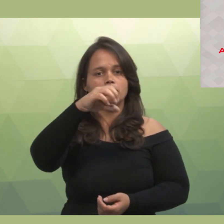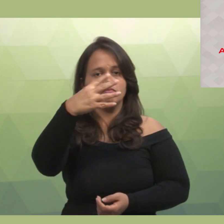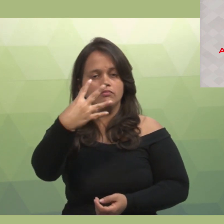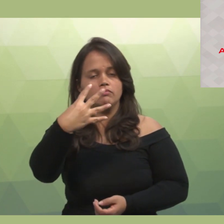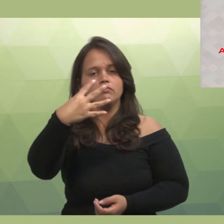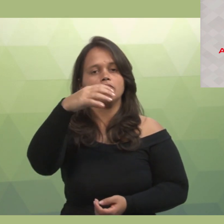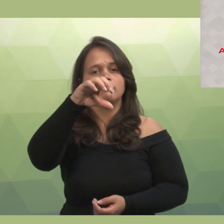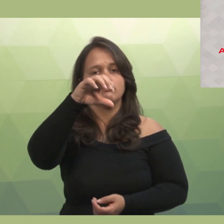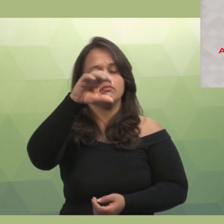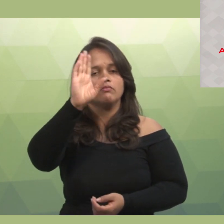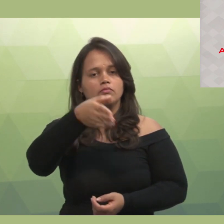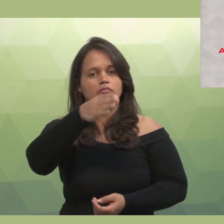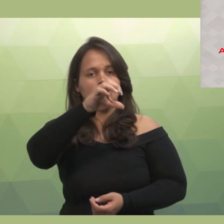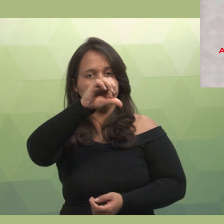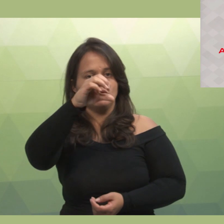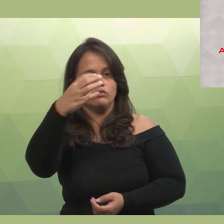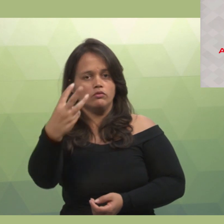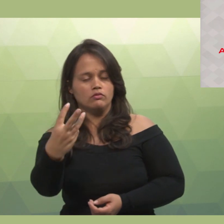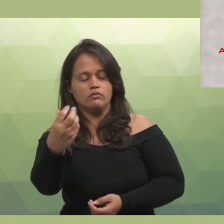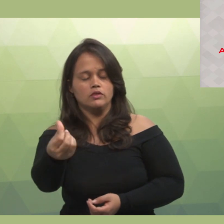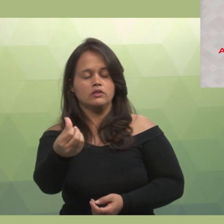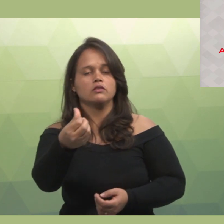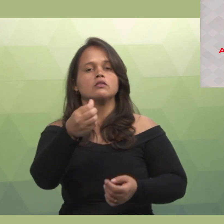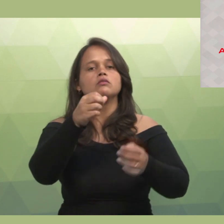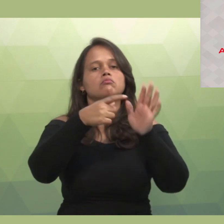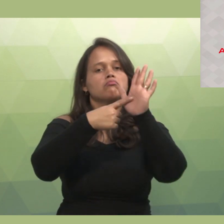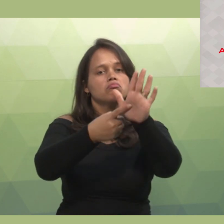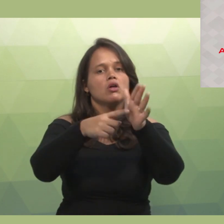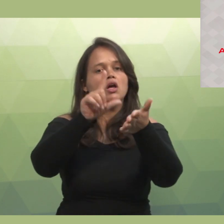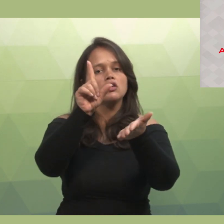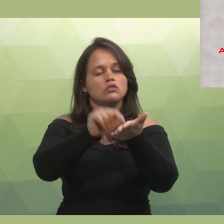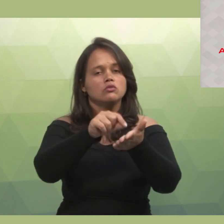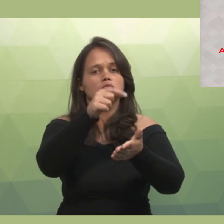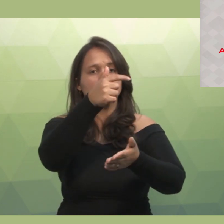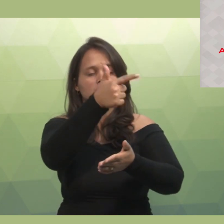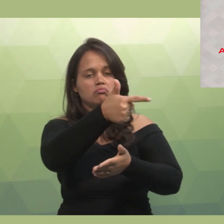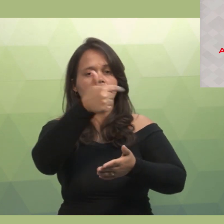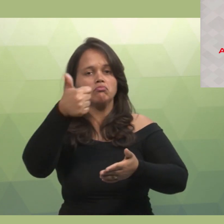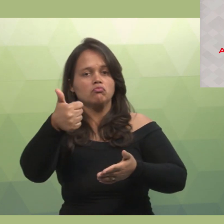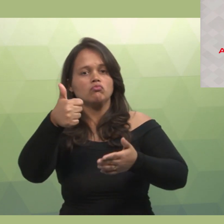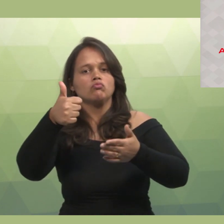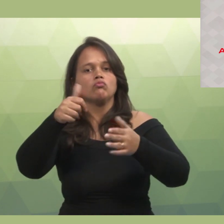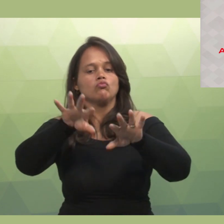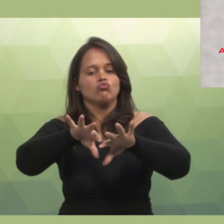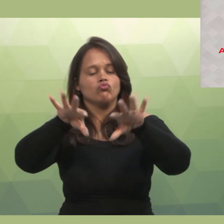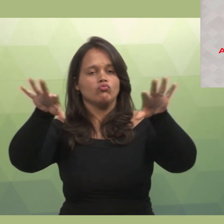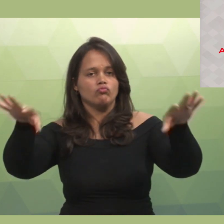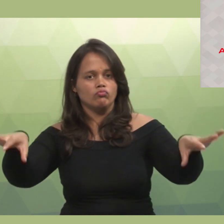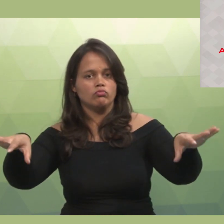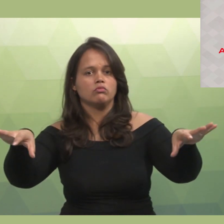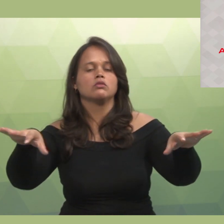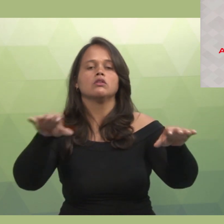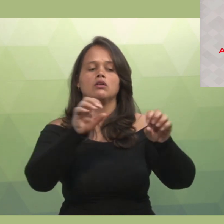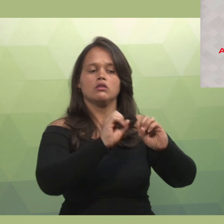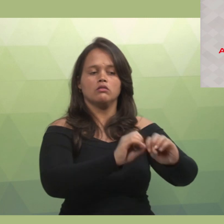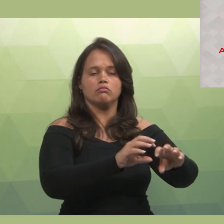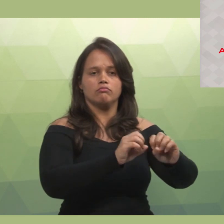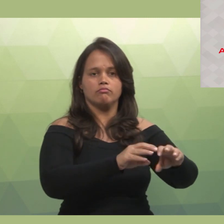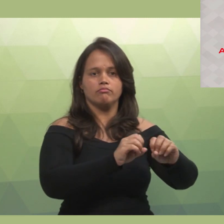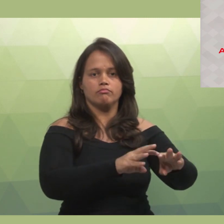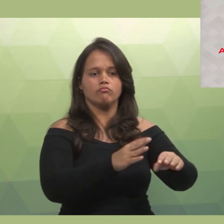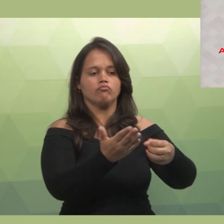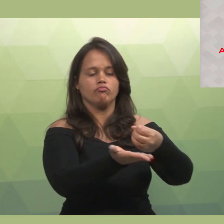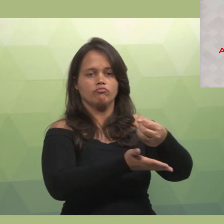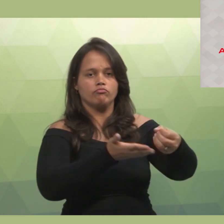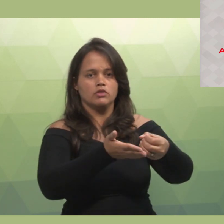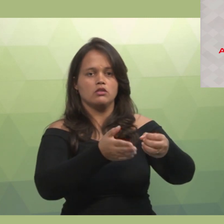93/94 de 96, no seu artigo 21º, divide a educação escolar em dois grandes níveis: